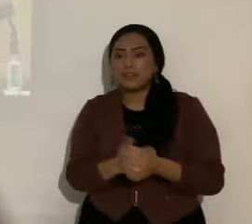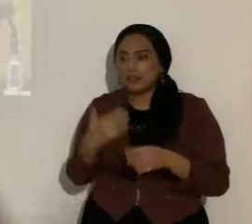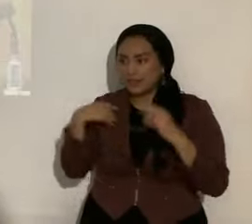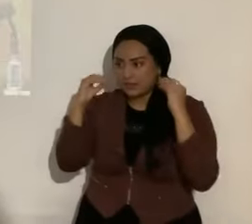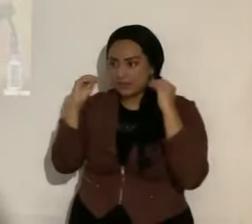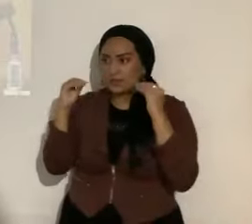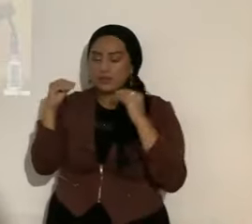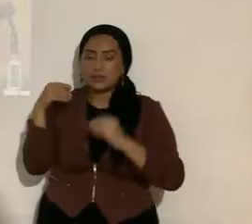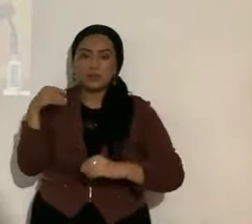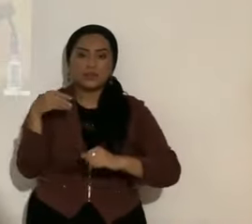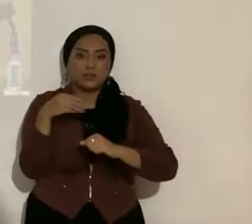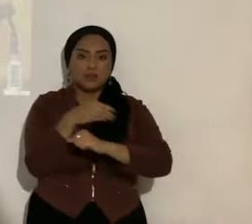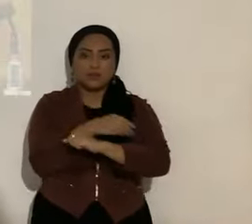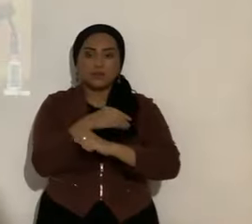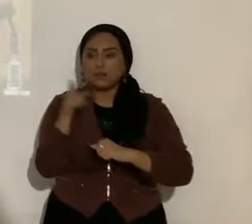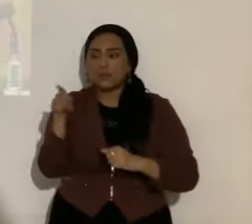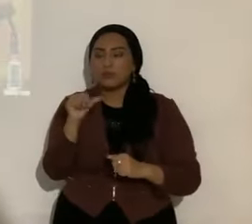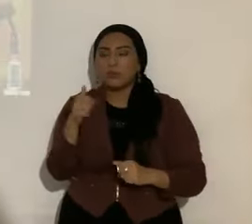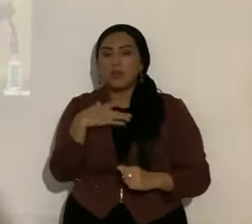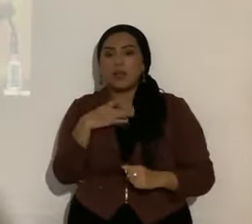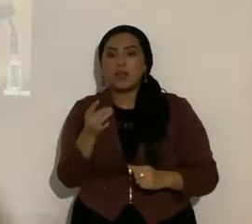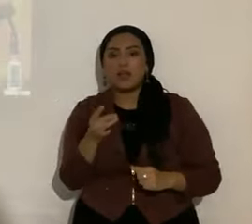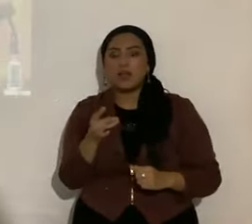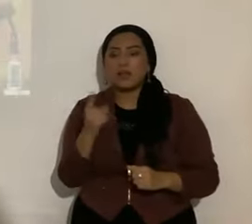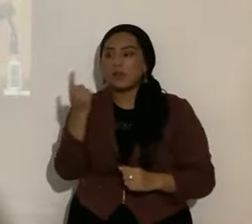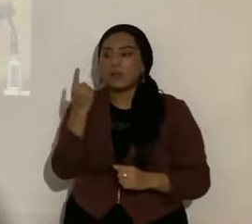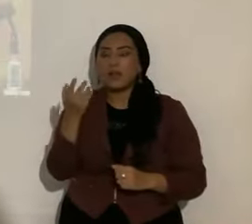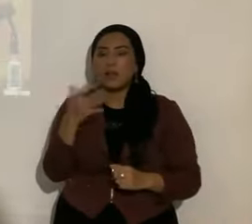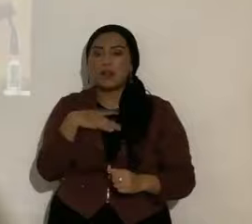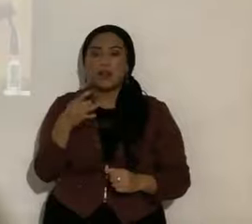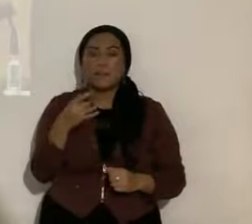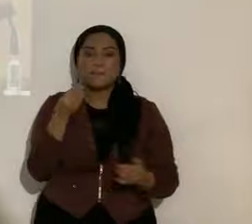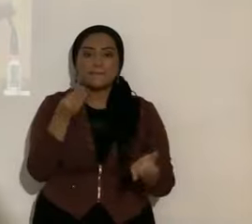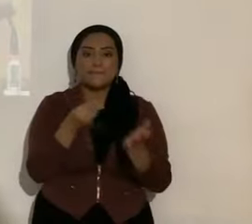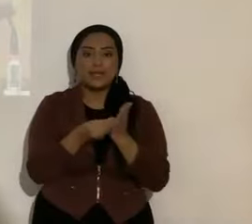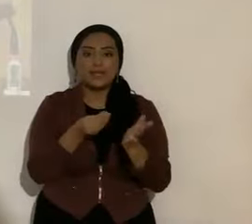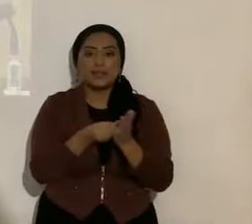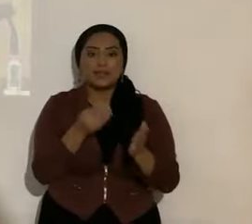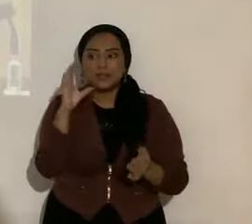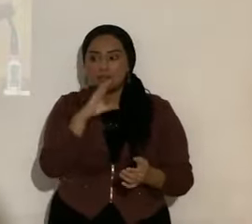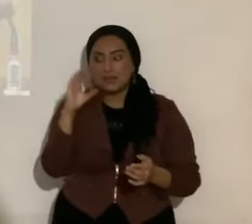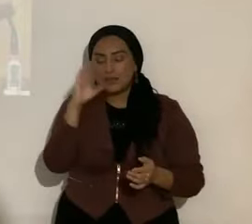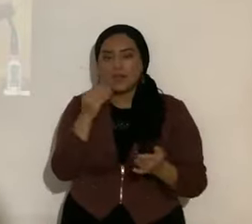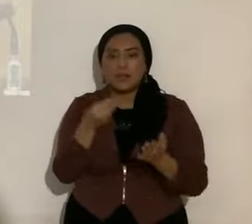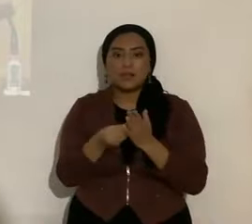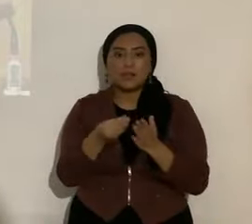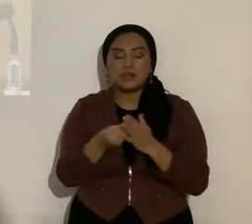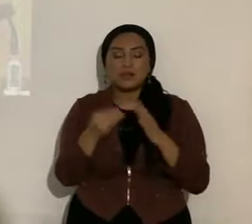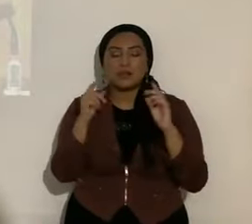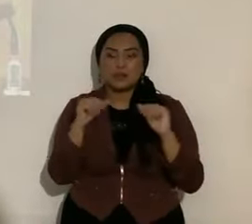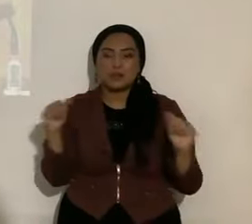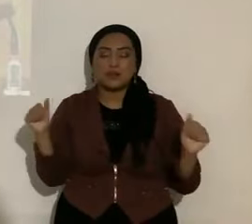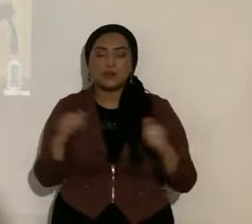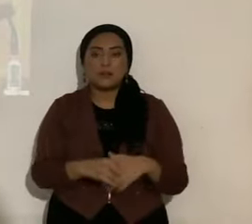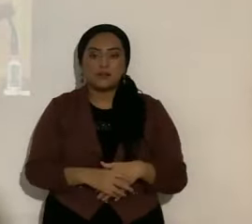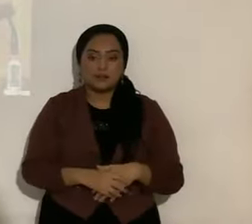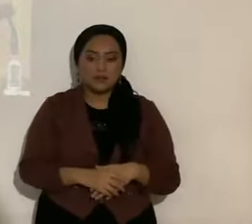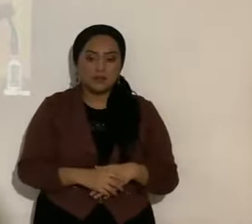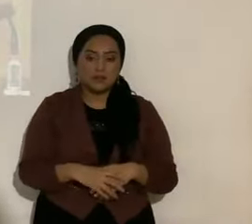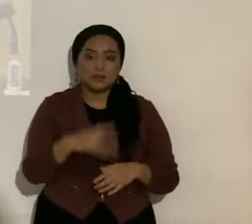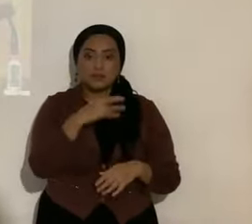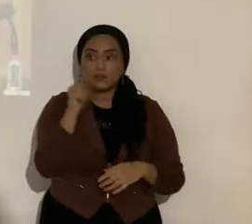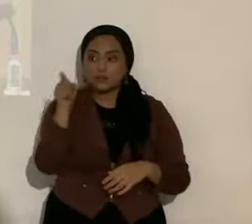fuerte. No le pareció porque buscaba solamente el dinero, buscaba por codicia, por orgullo, etcétera, etcétera.